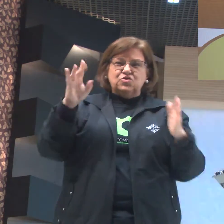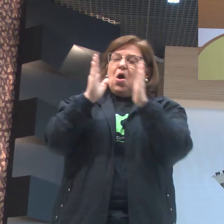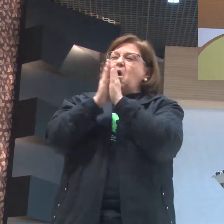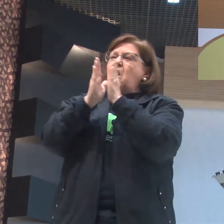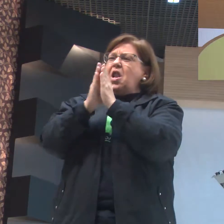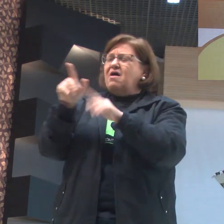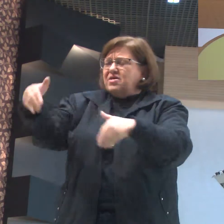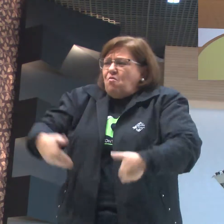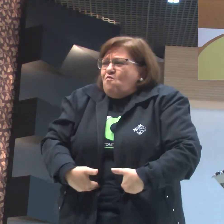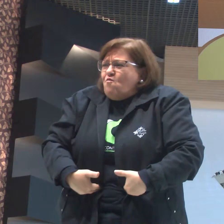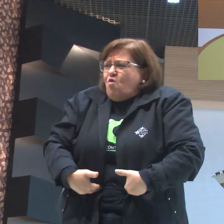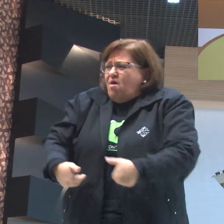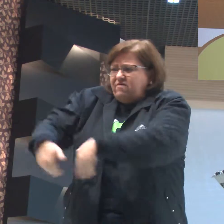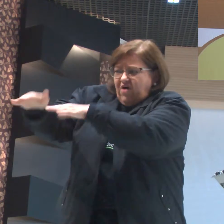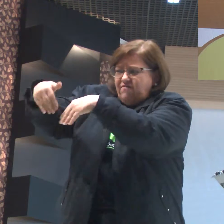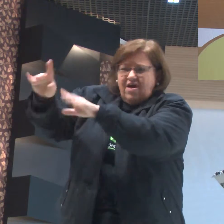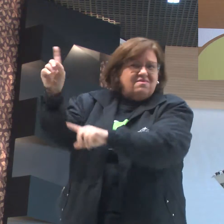mão no bolso também e ajudavam.